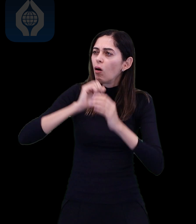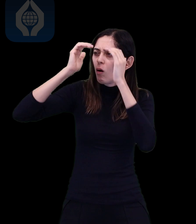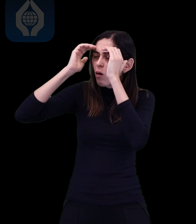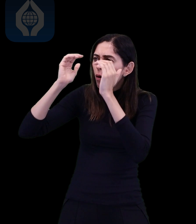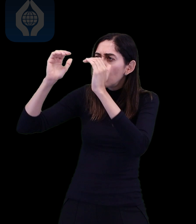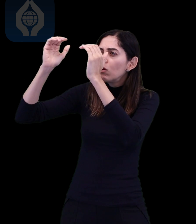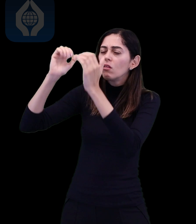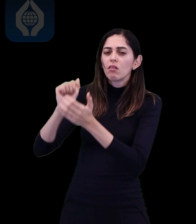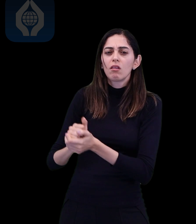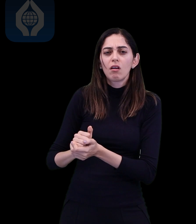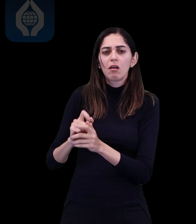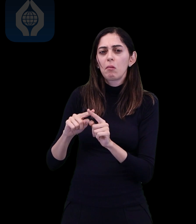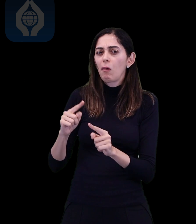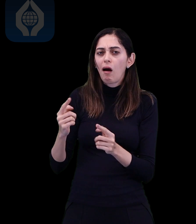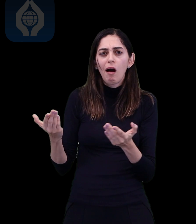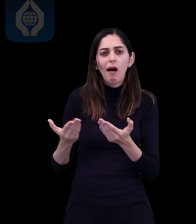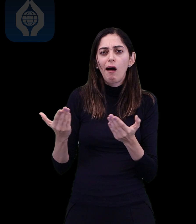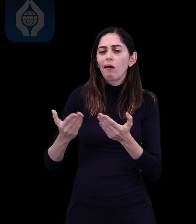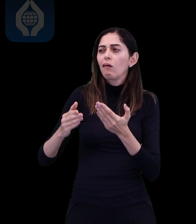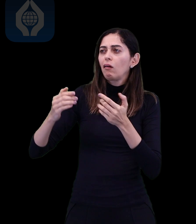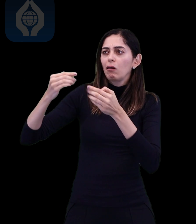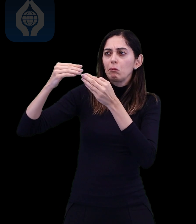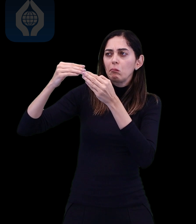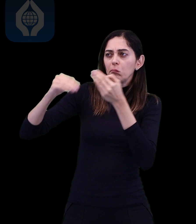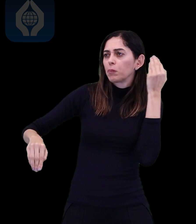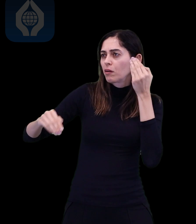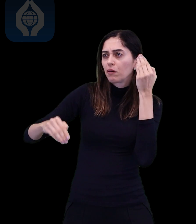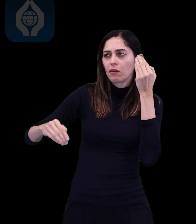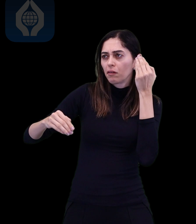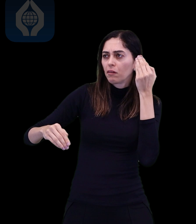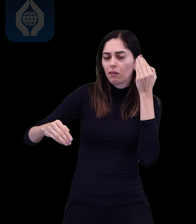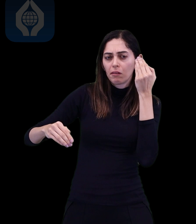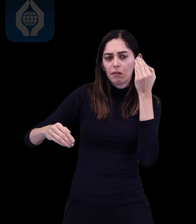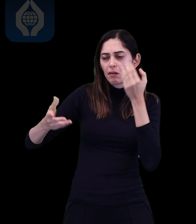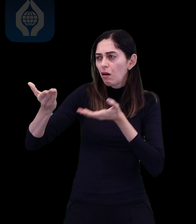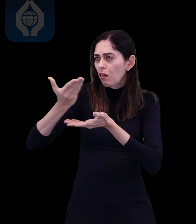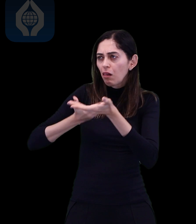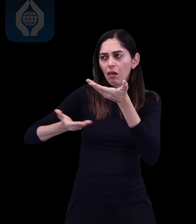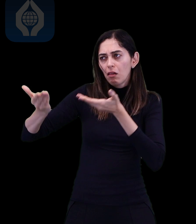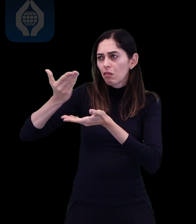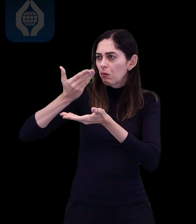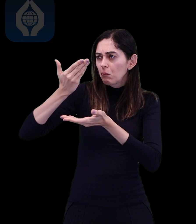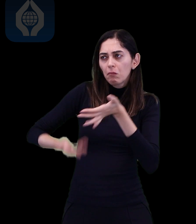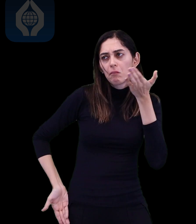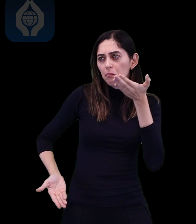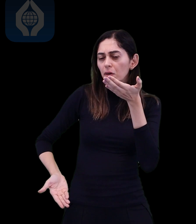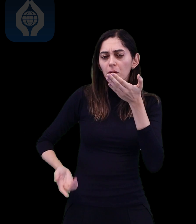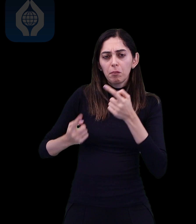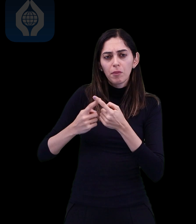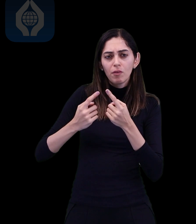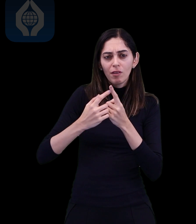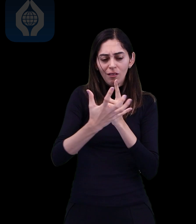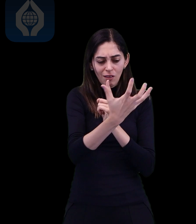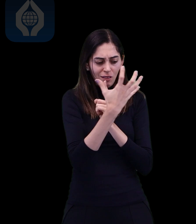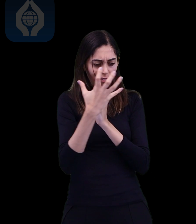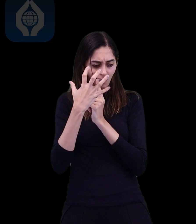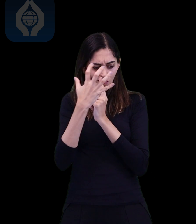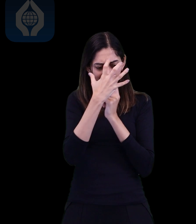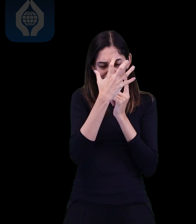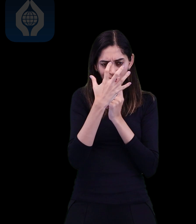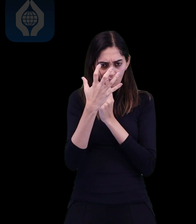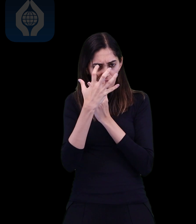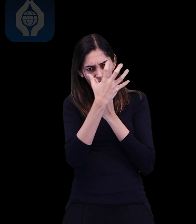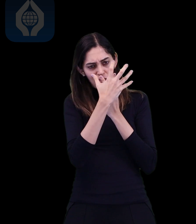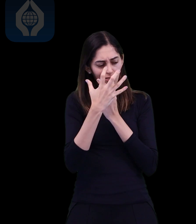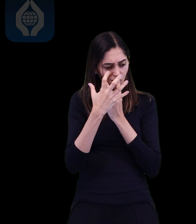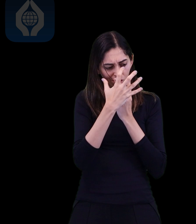Ele, não podiam mais se relacionar com Deus. Estavam sob a influência de Satanás. porque